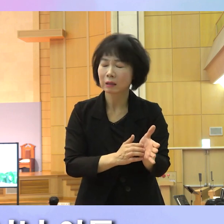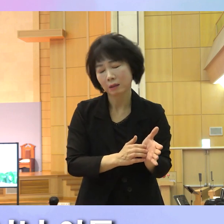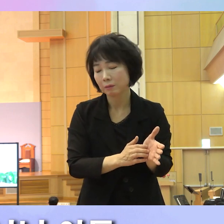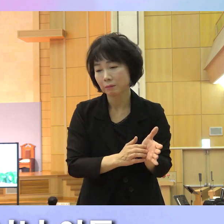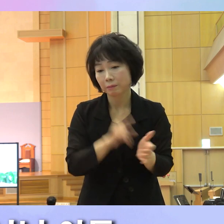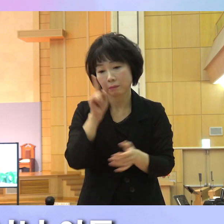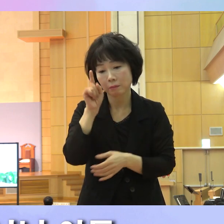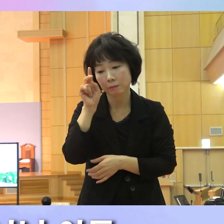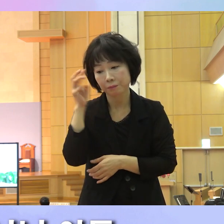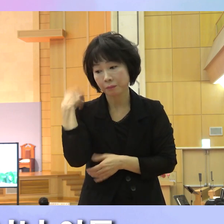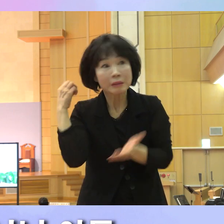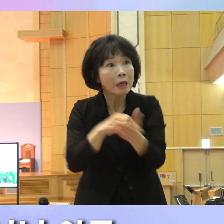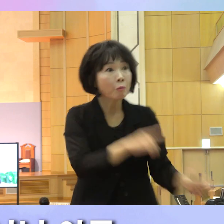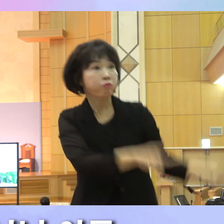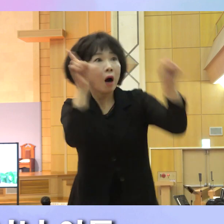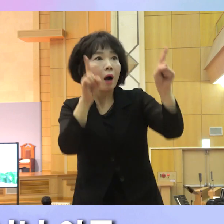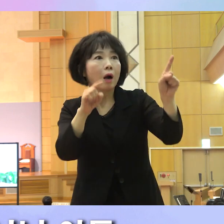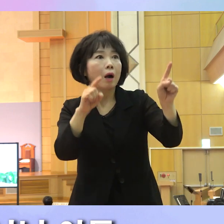믿는 믿음은